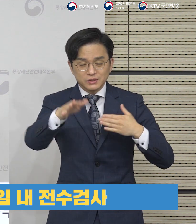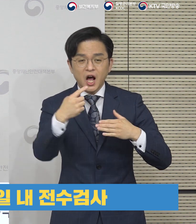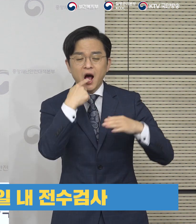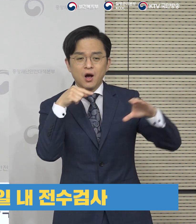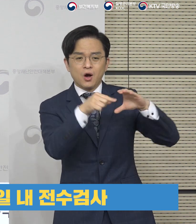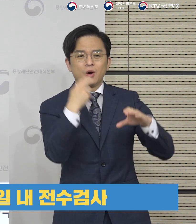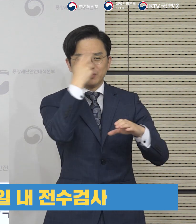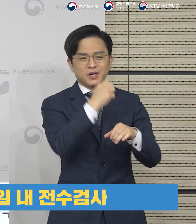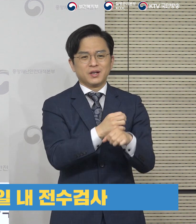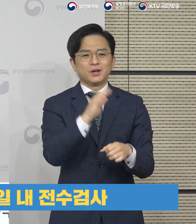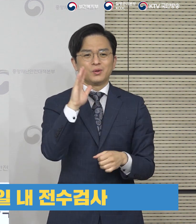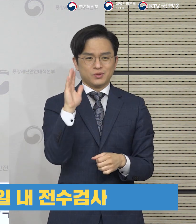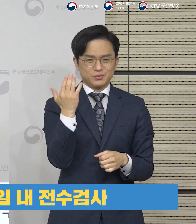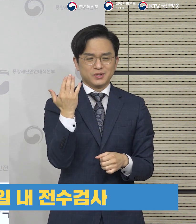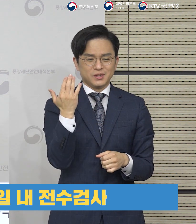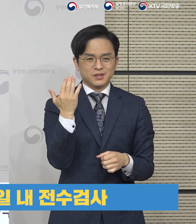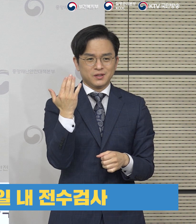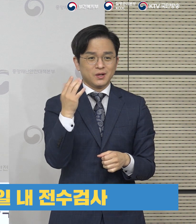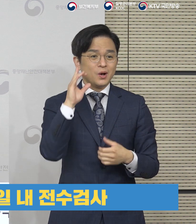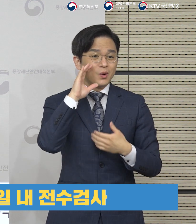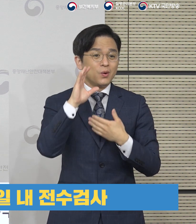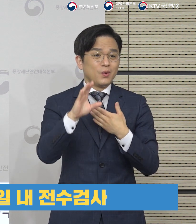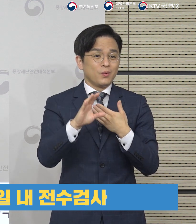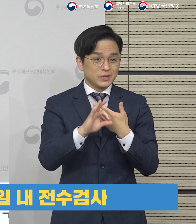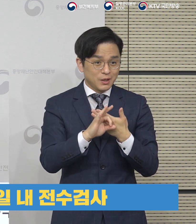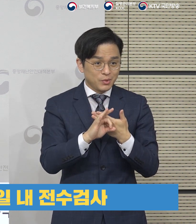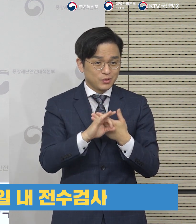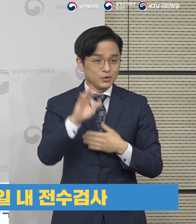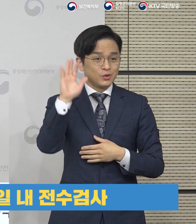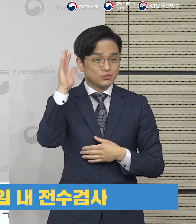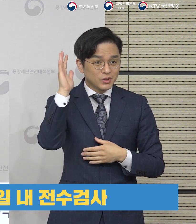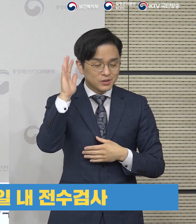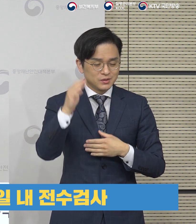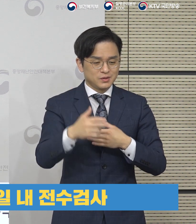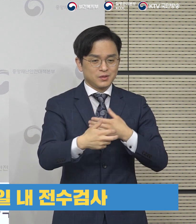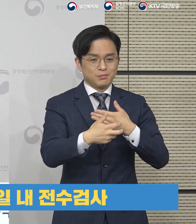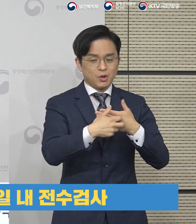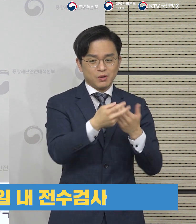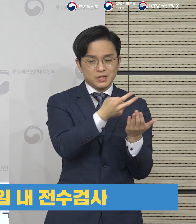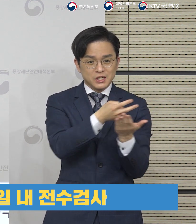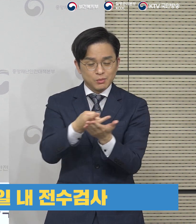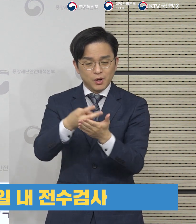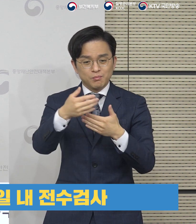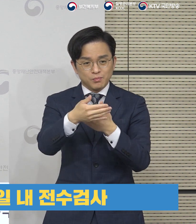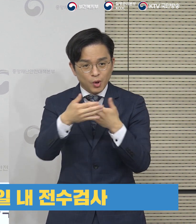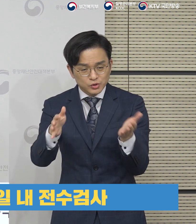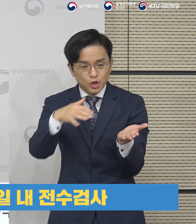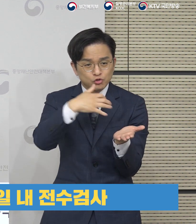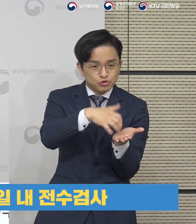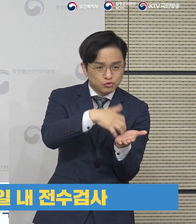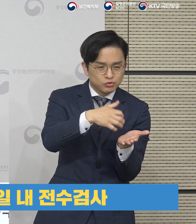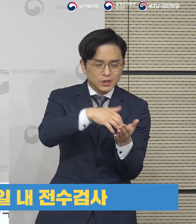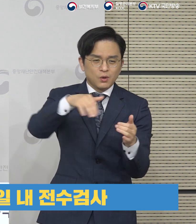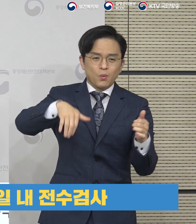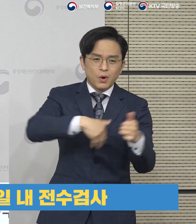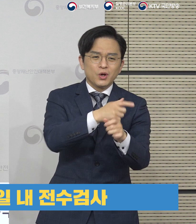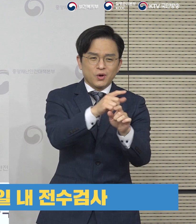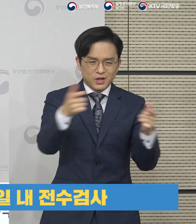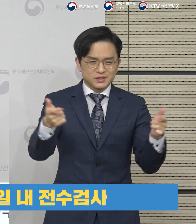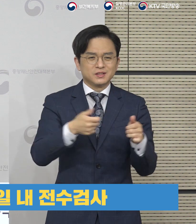국가의 위험도, 해당 국가로부터 들어오는 입국자의 수, 임시검사 시설의 수용 능력